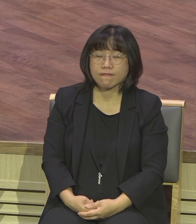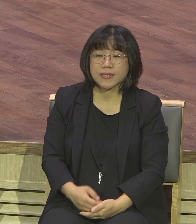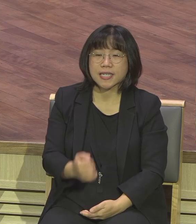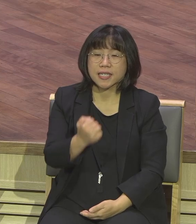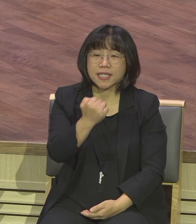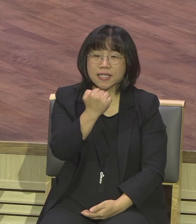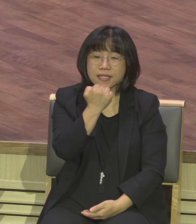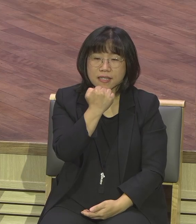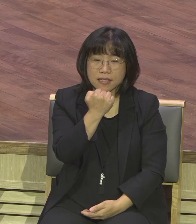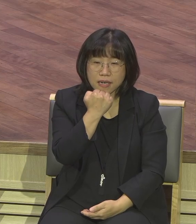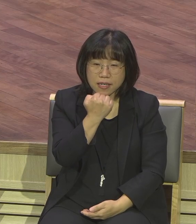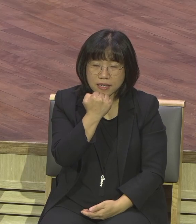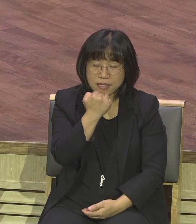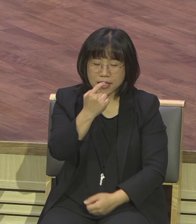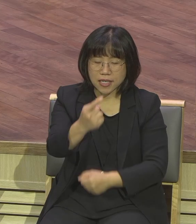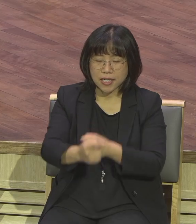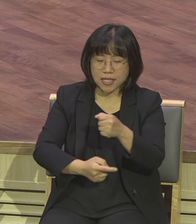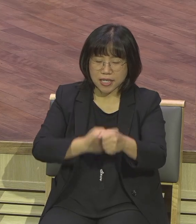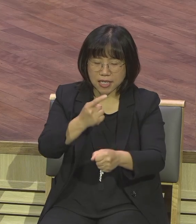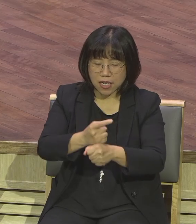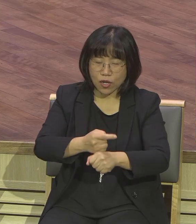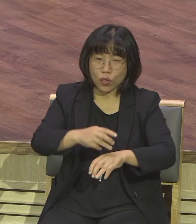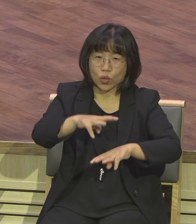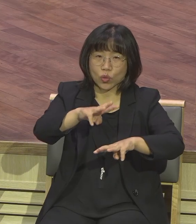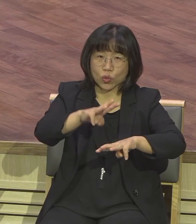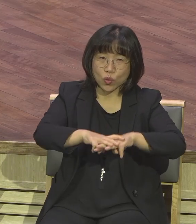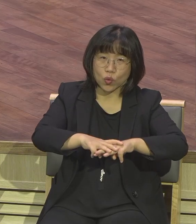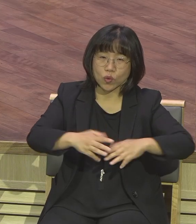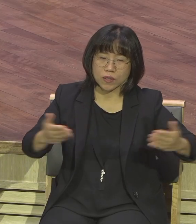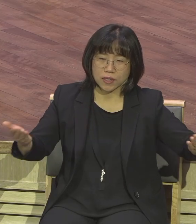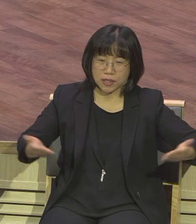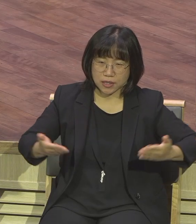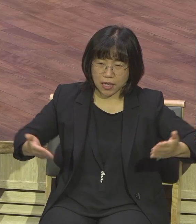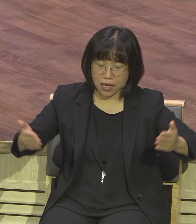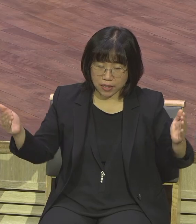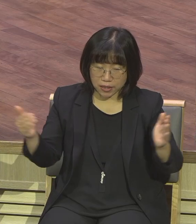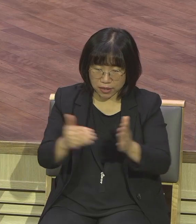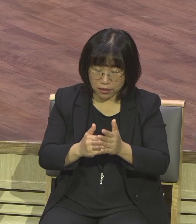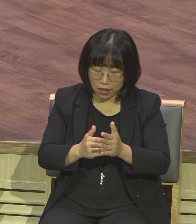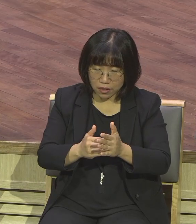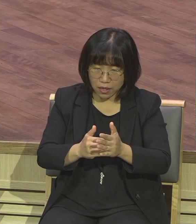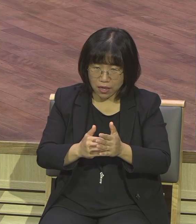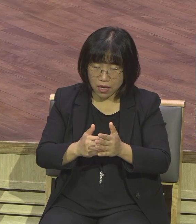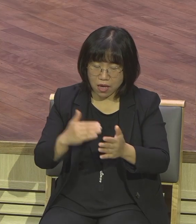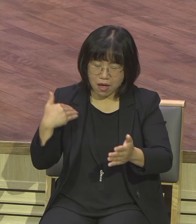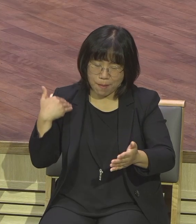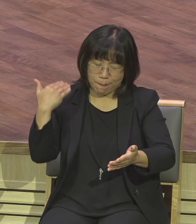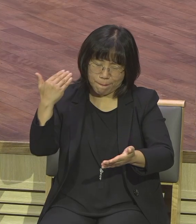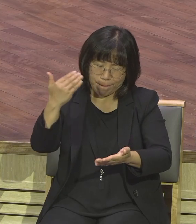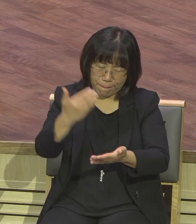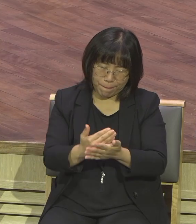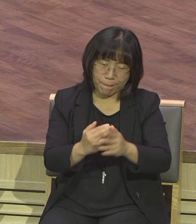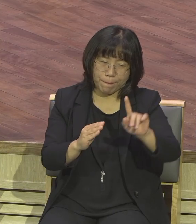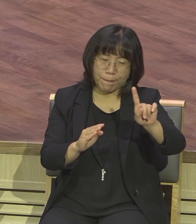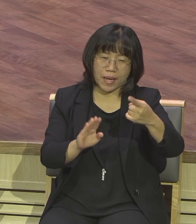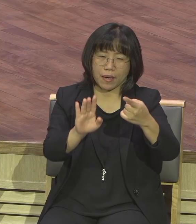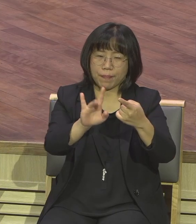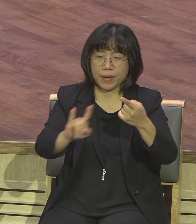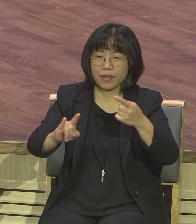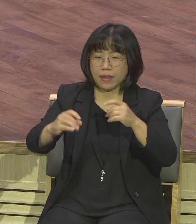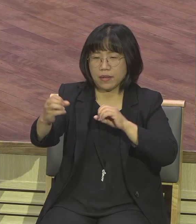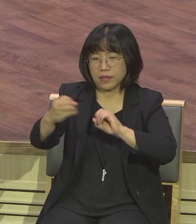이삭이 1년 농사를 지었는데 얼마 받았다고요? 100배 받았어요. 100배. 100배